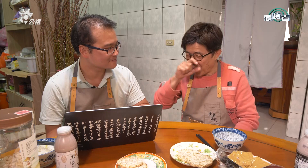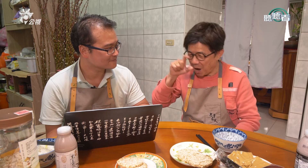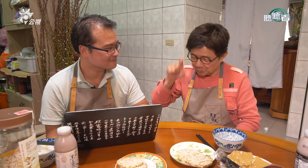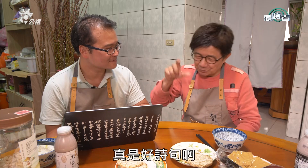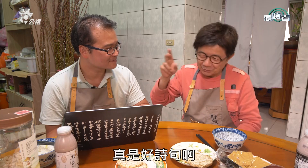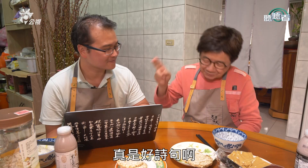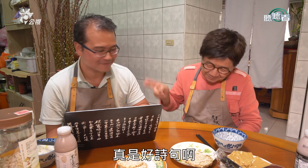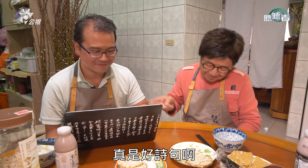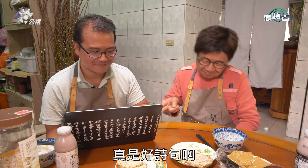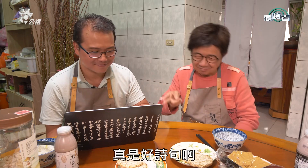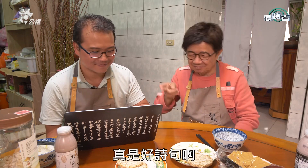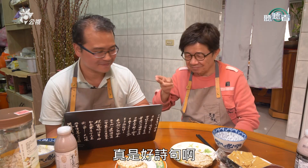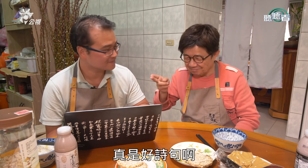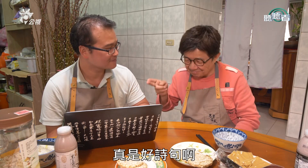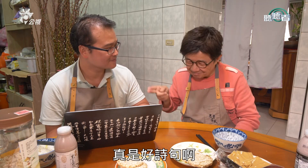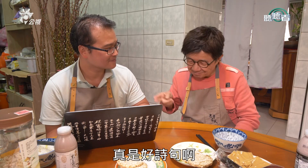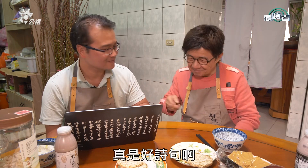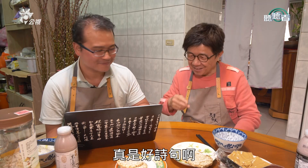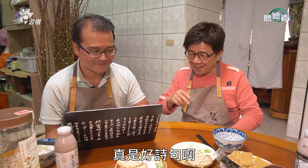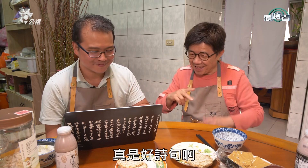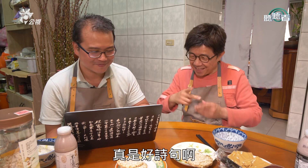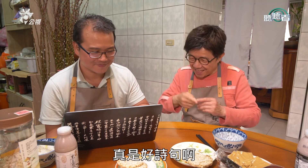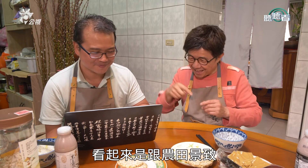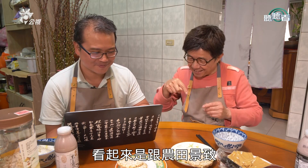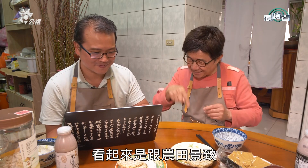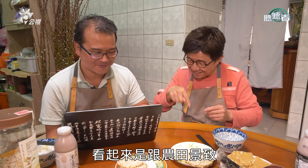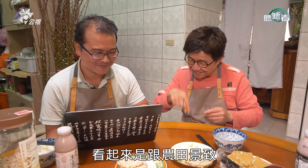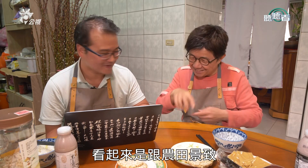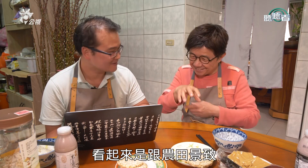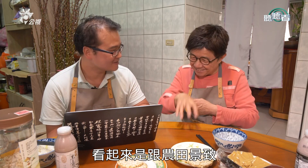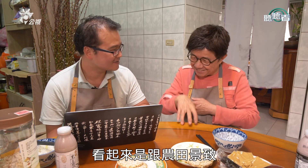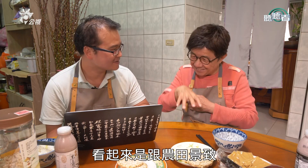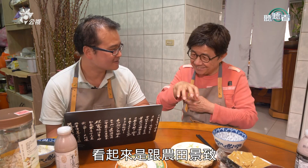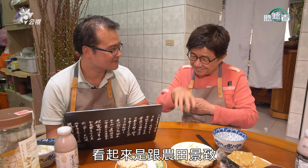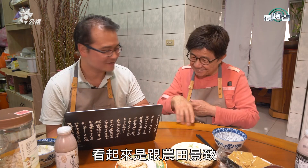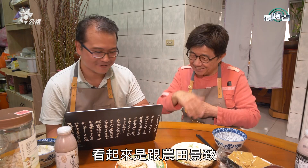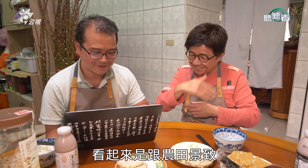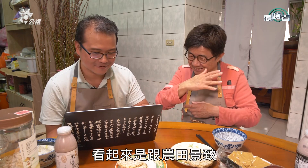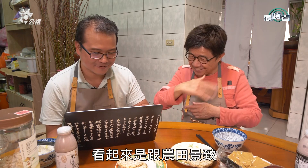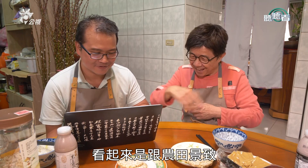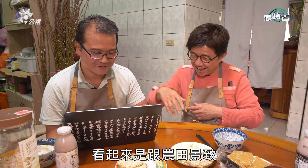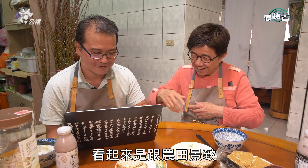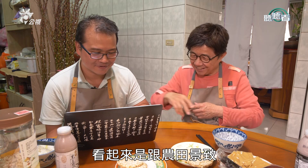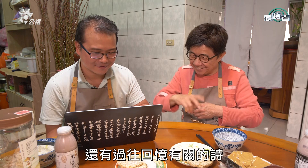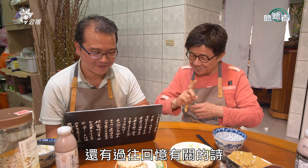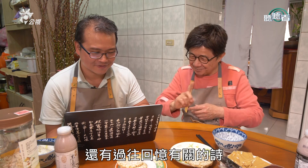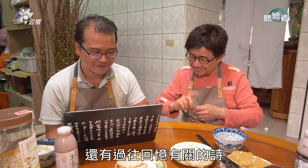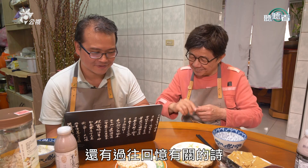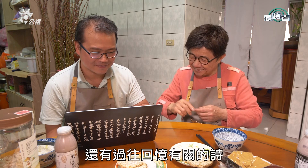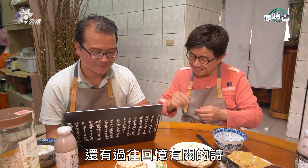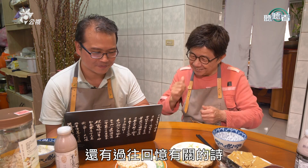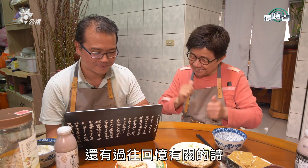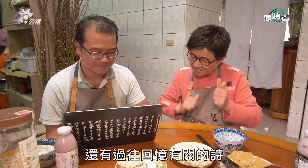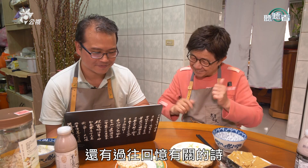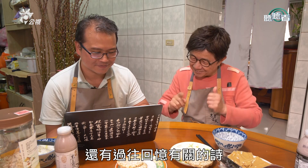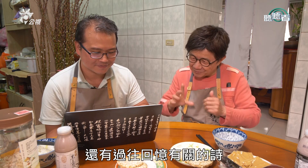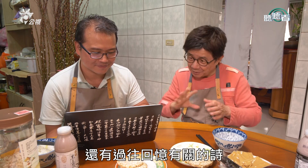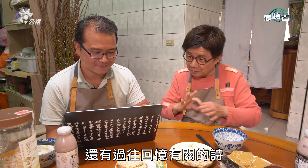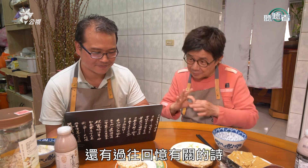哎呀，真是好诗句呀、啊！看起来是跟农田景致还有过往回忆有关的